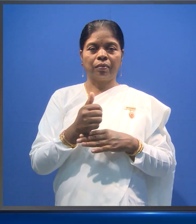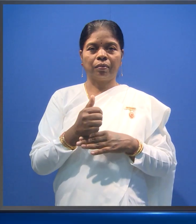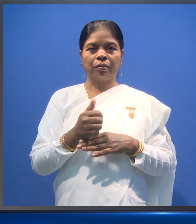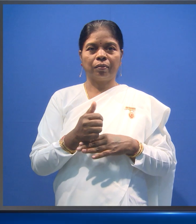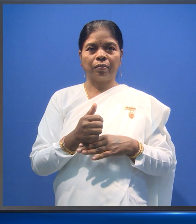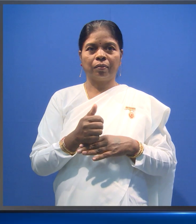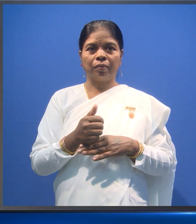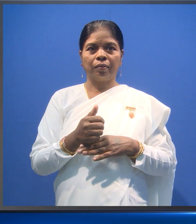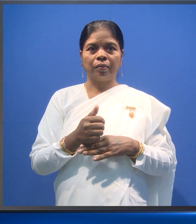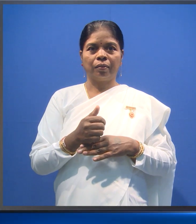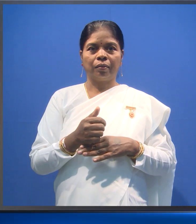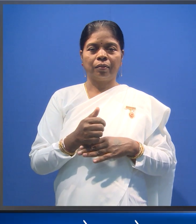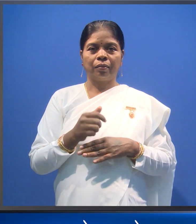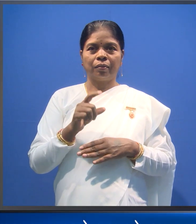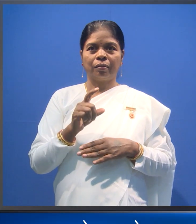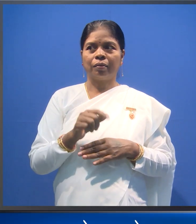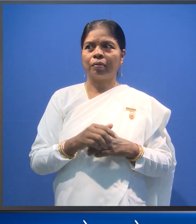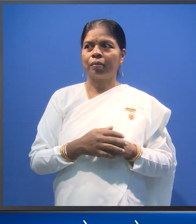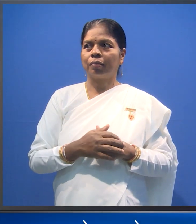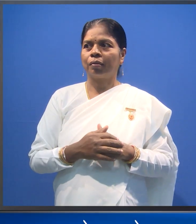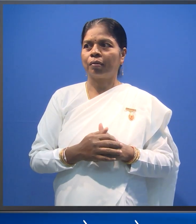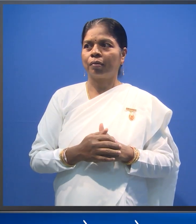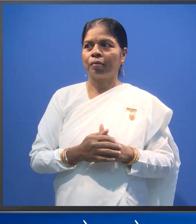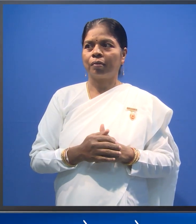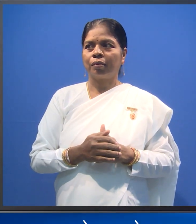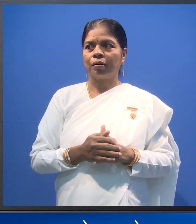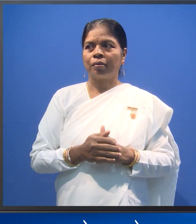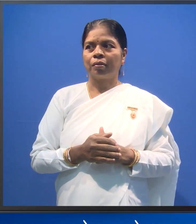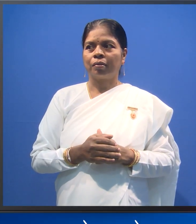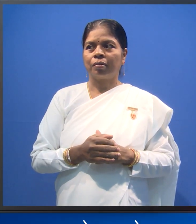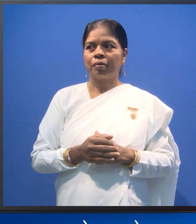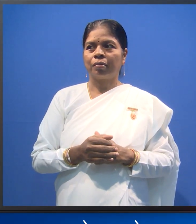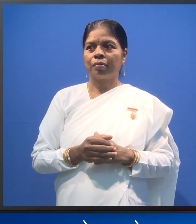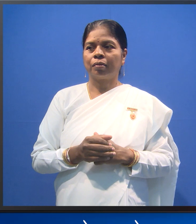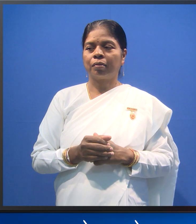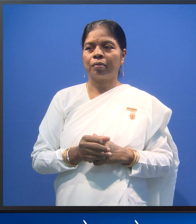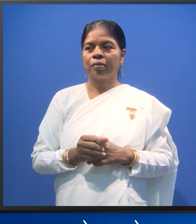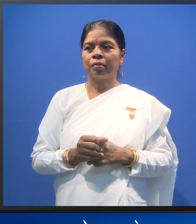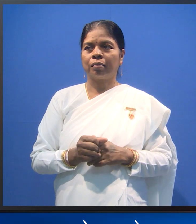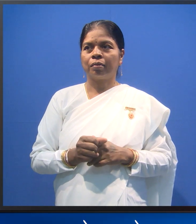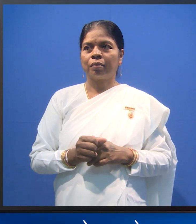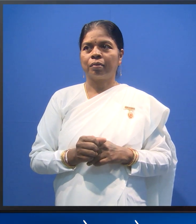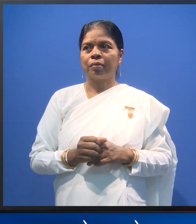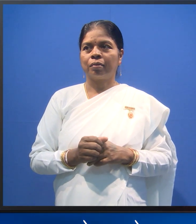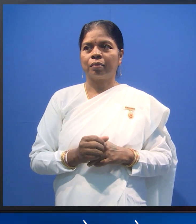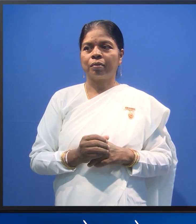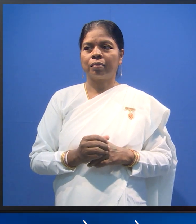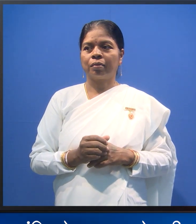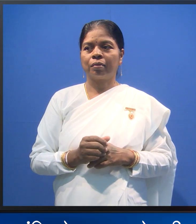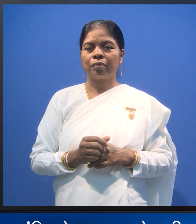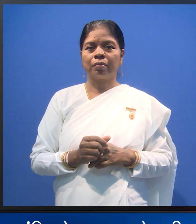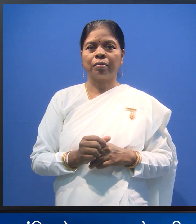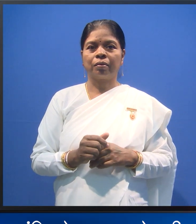17 गुणग्राहकता. मरणासन्न अवस्थेत पडलेल्या आईने करुणामय आवाजात